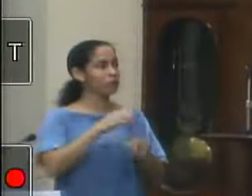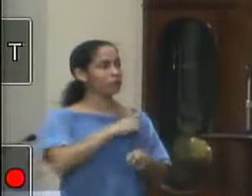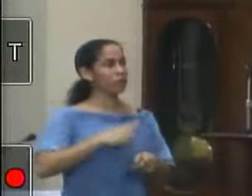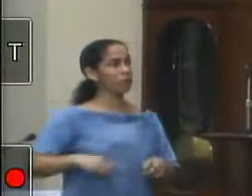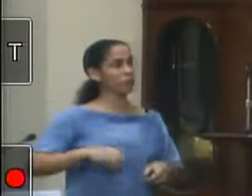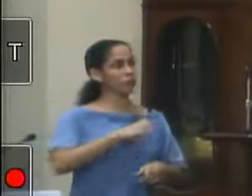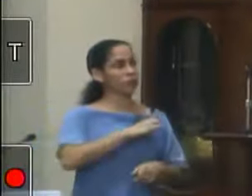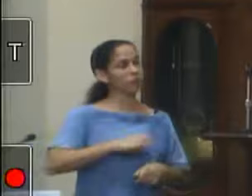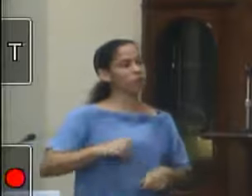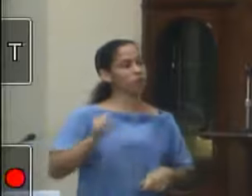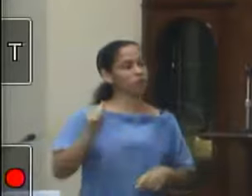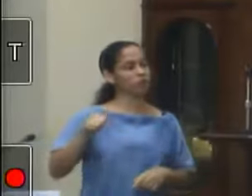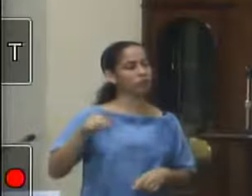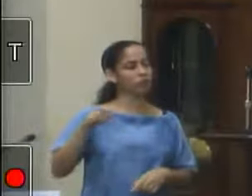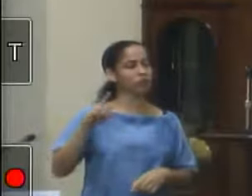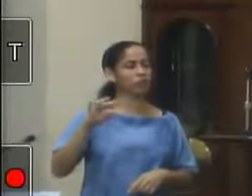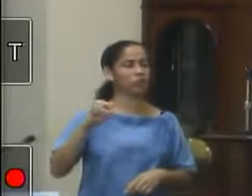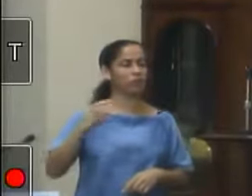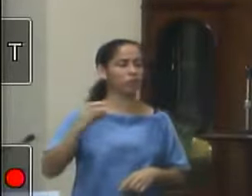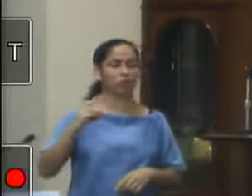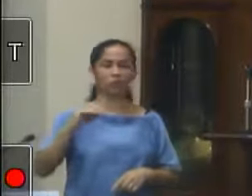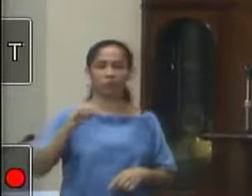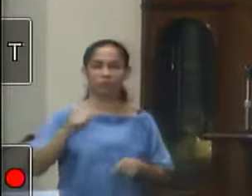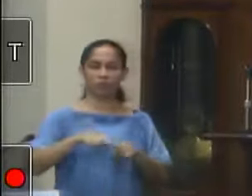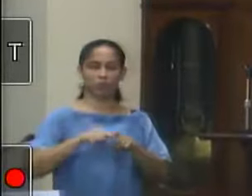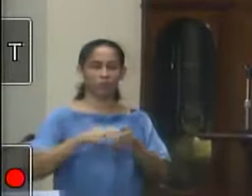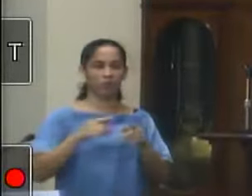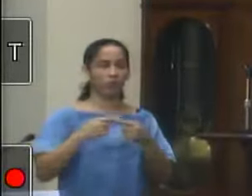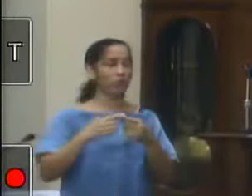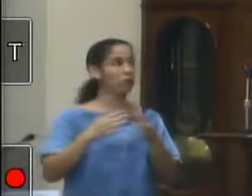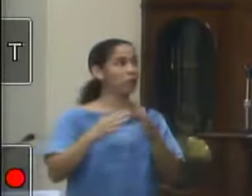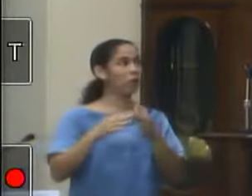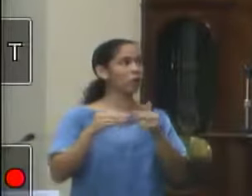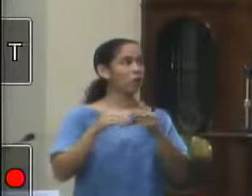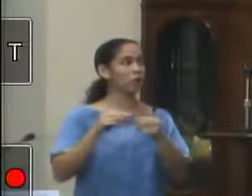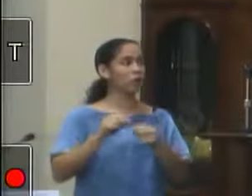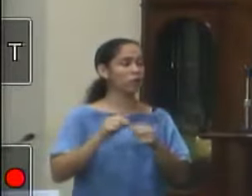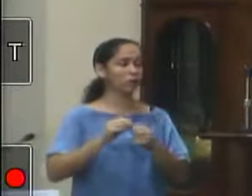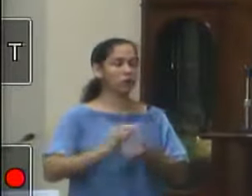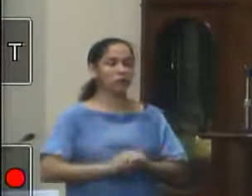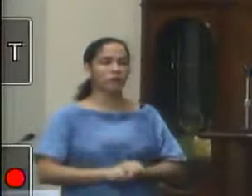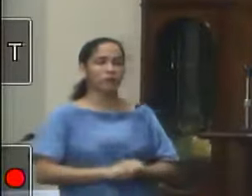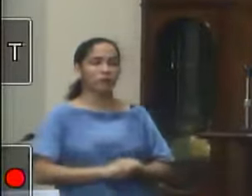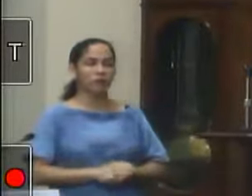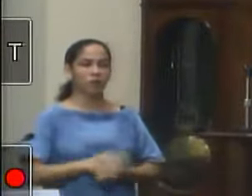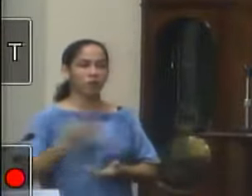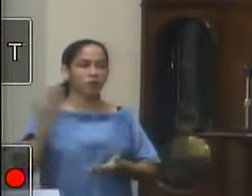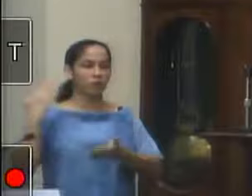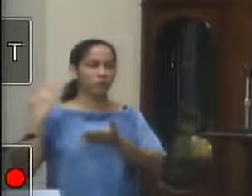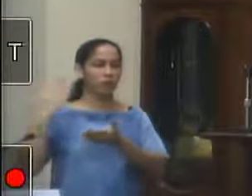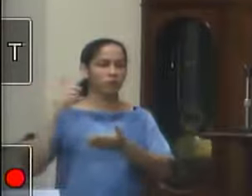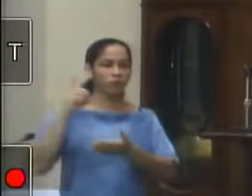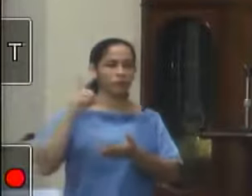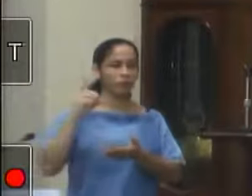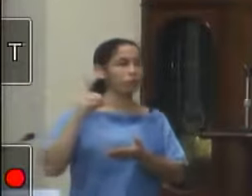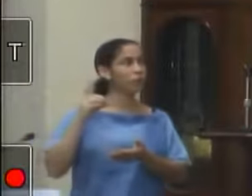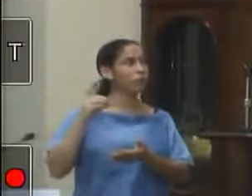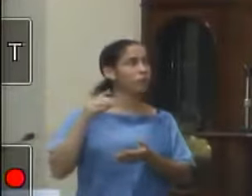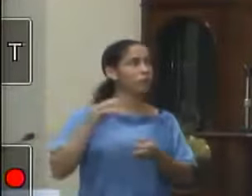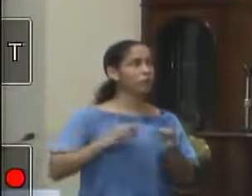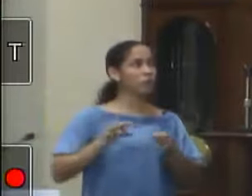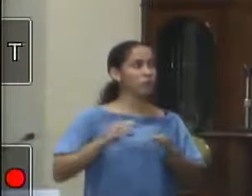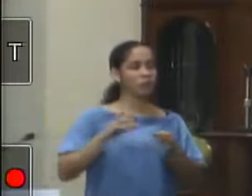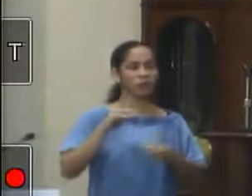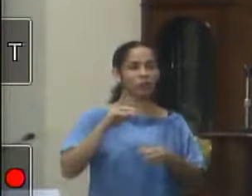incisivo nessa parte, uma solicitação feita durante lá o programa